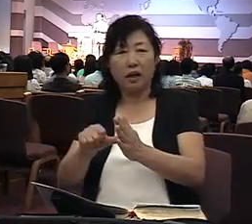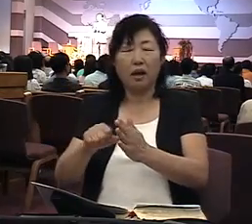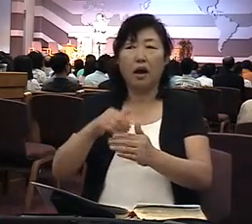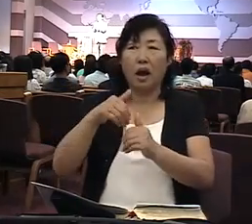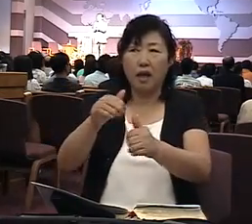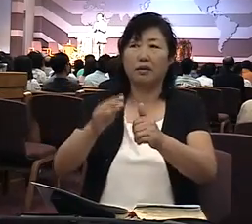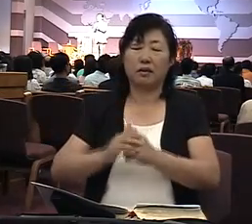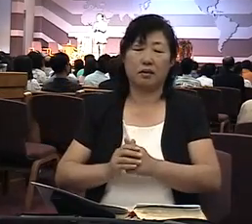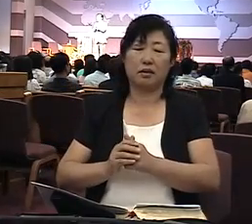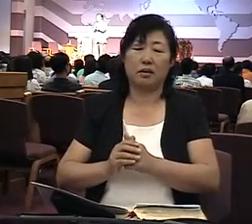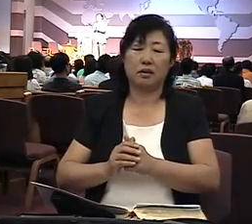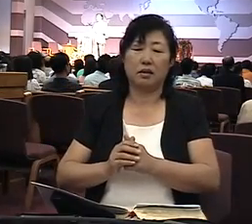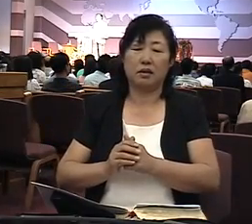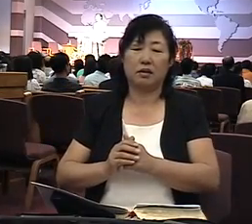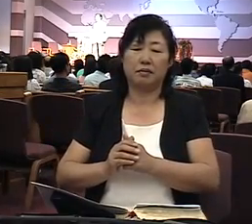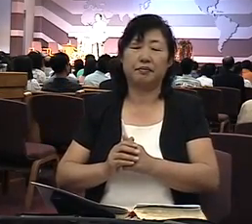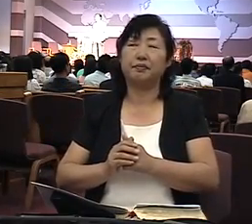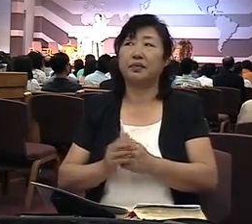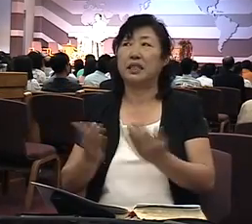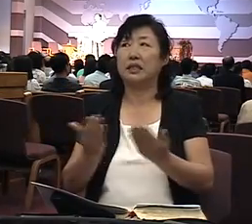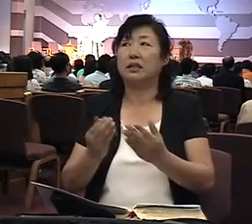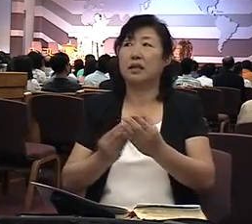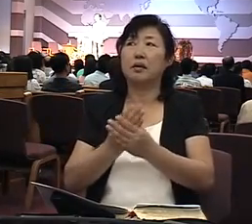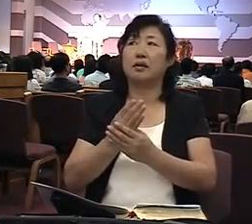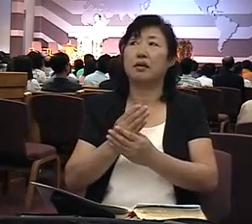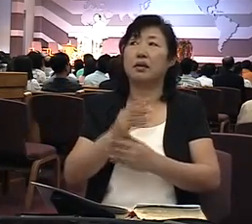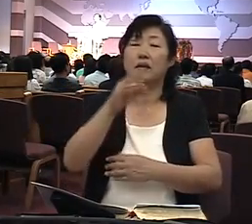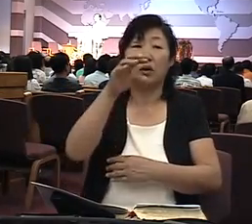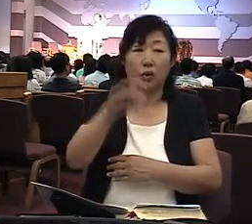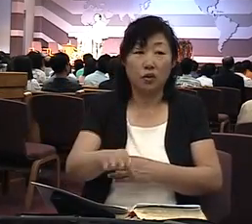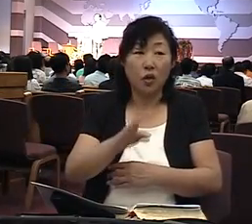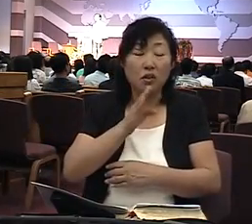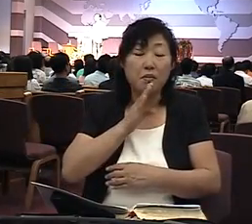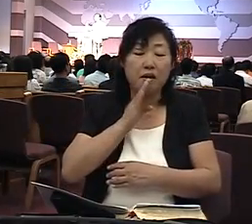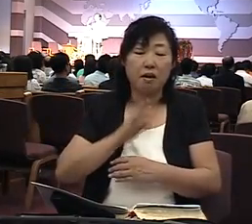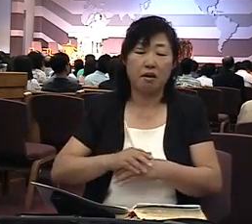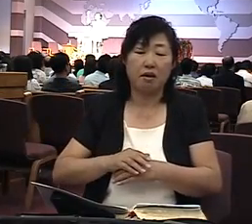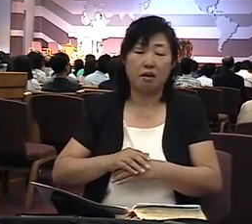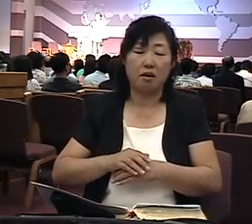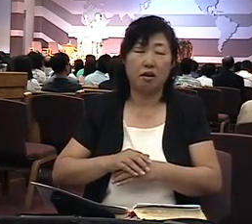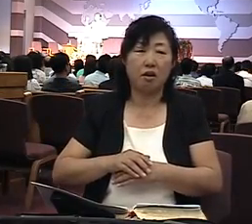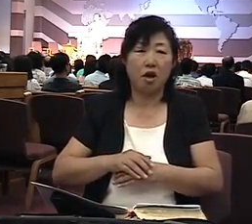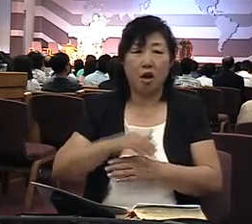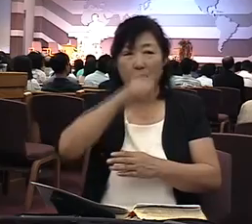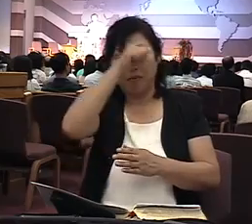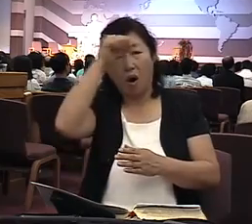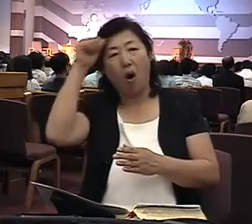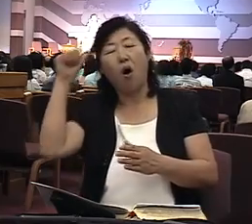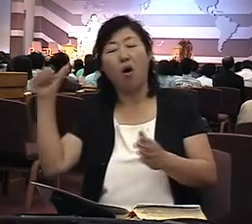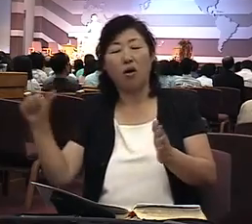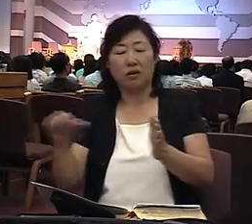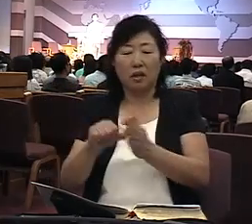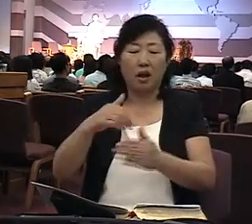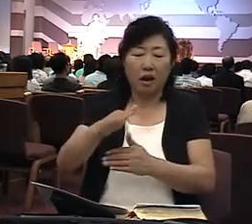그 다이내믹이 생깁니다. 여기서 정말 우리 평생 가는 믿음의 방향이 잡히게 되더라고요.